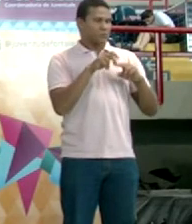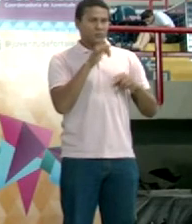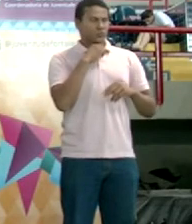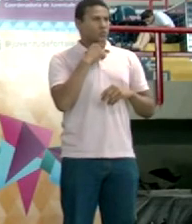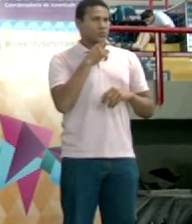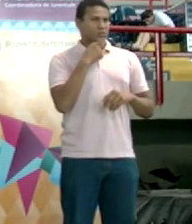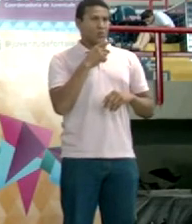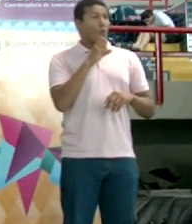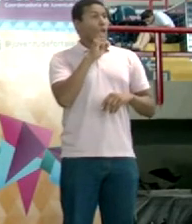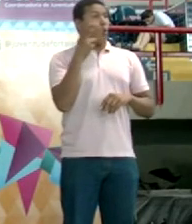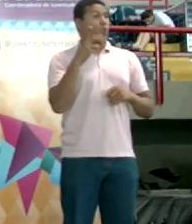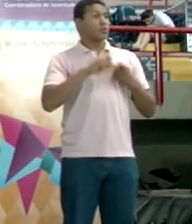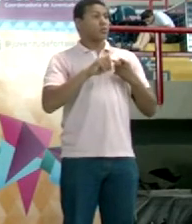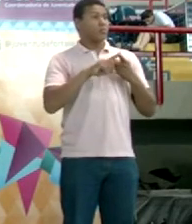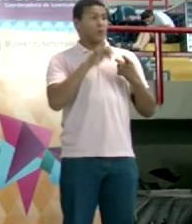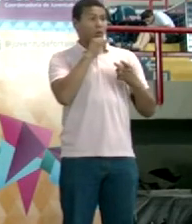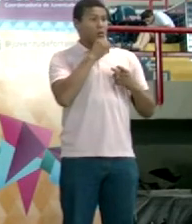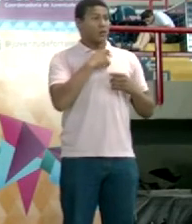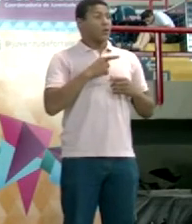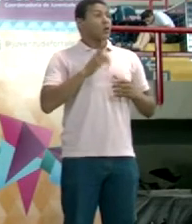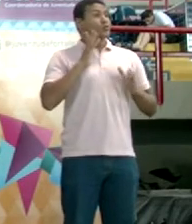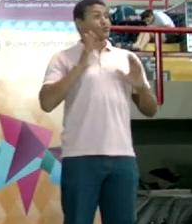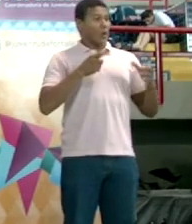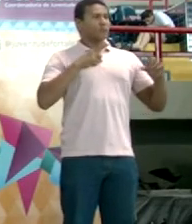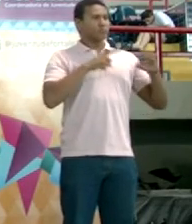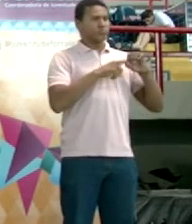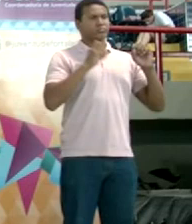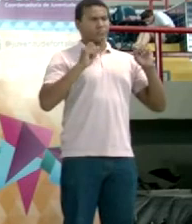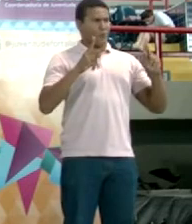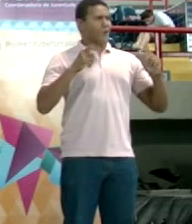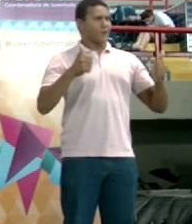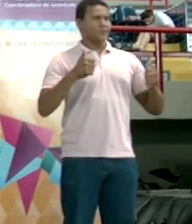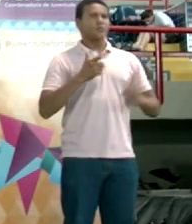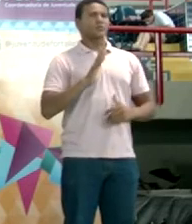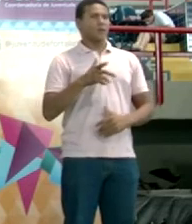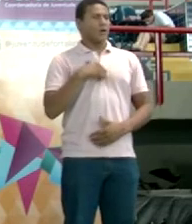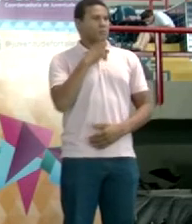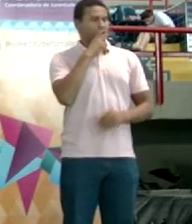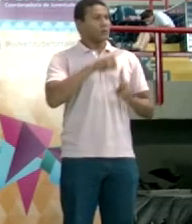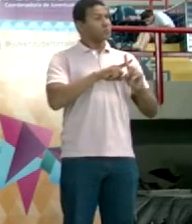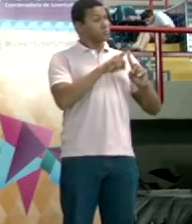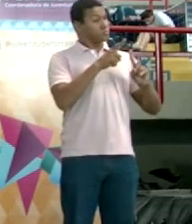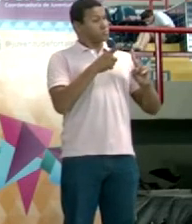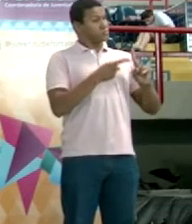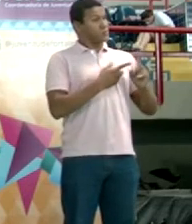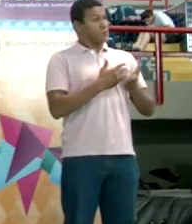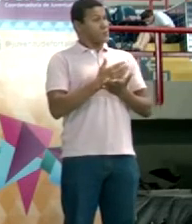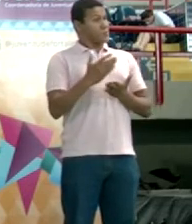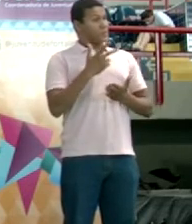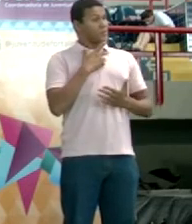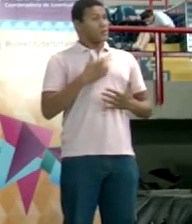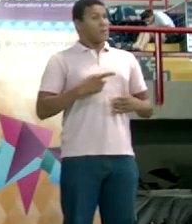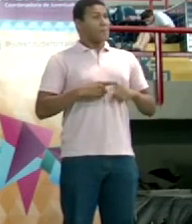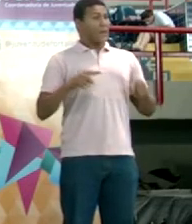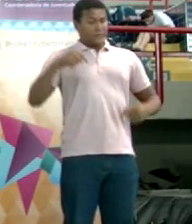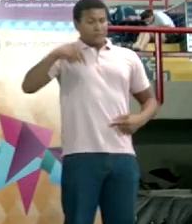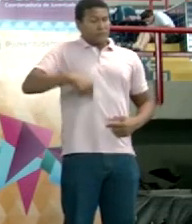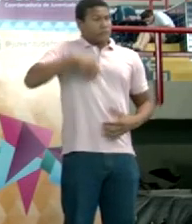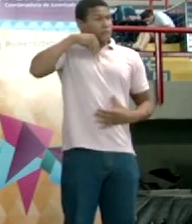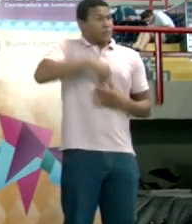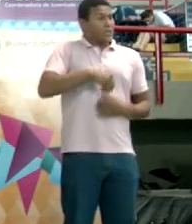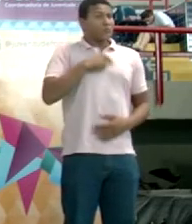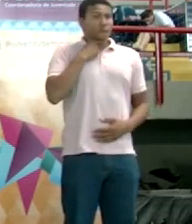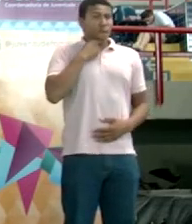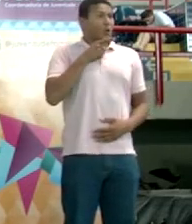A posição do útero, ele está numa uma angulação que propicia a interrupção da